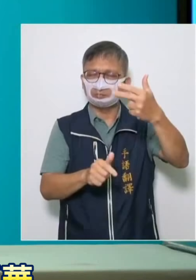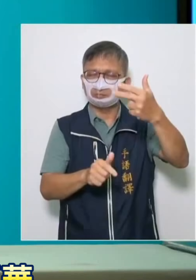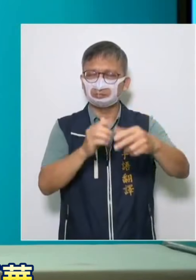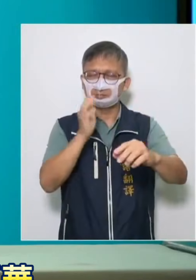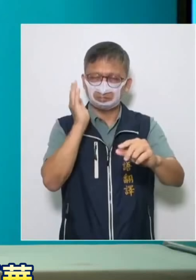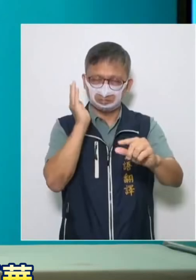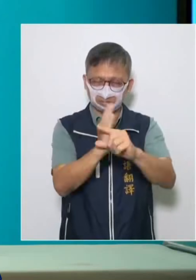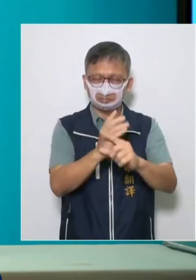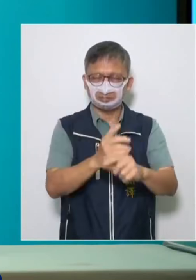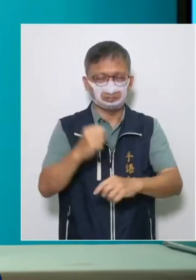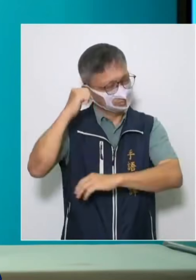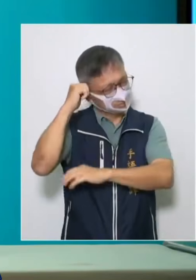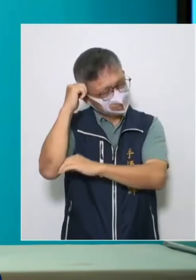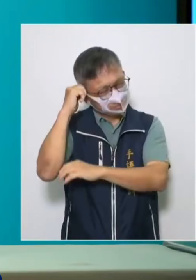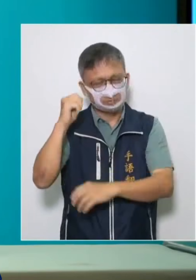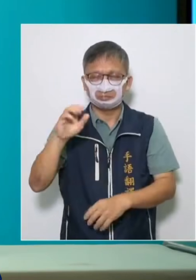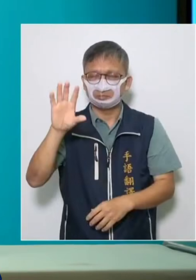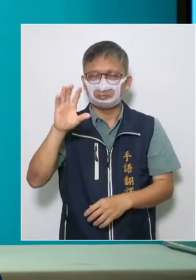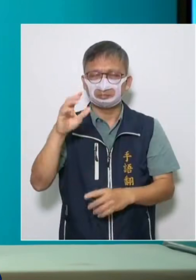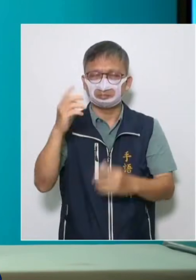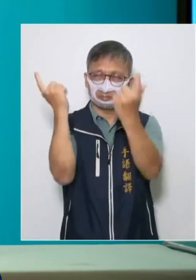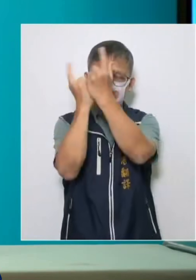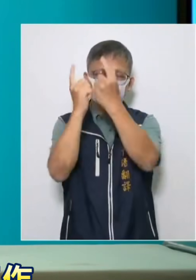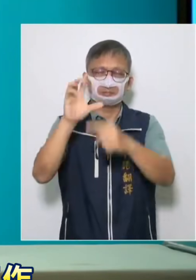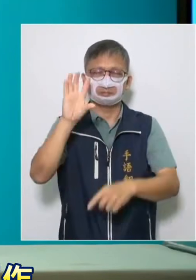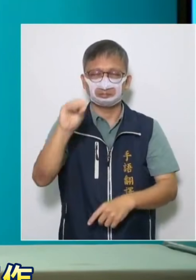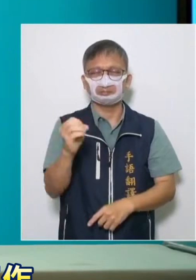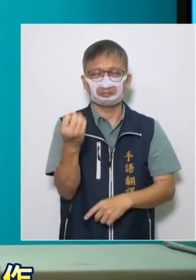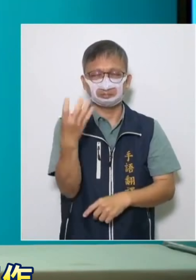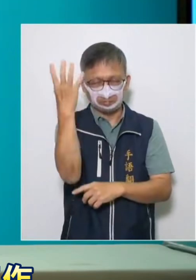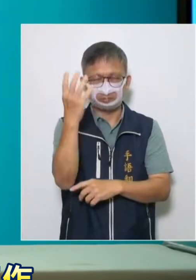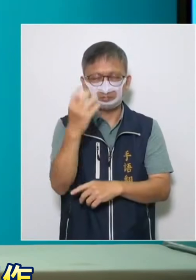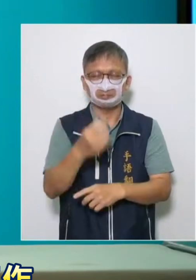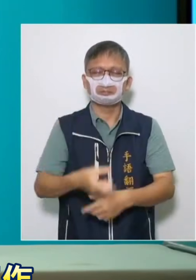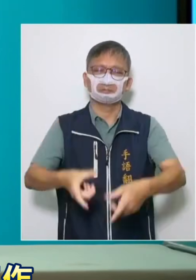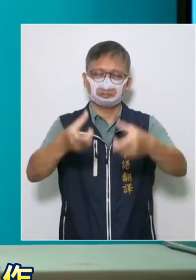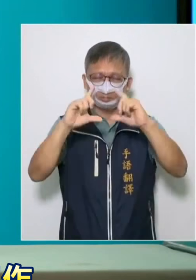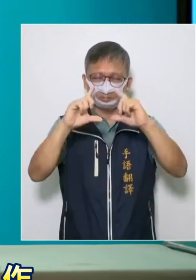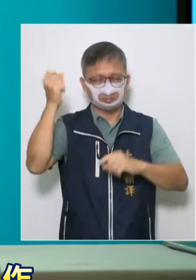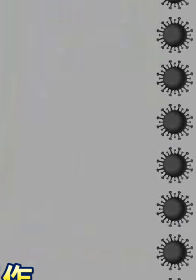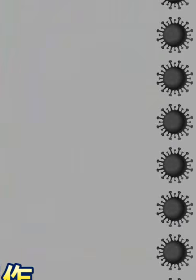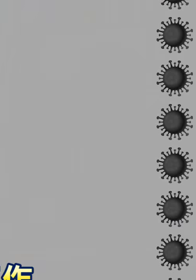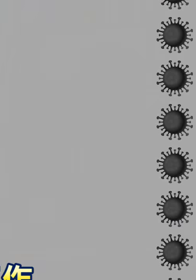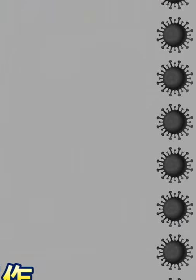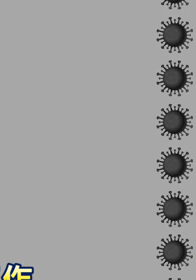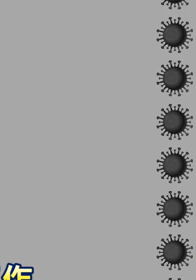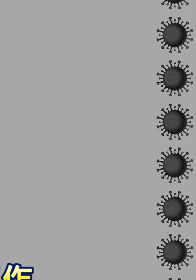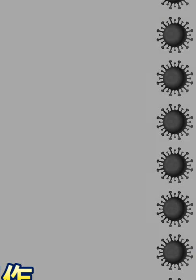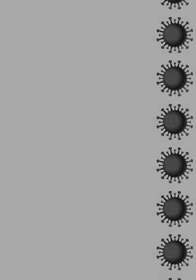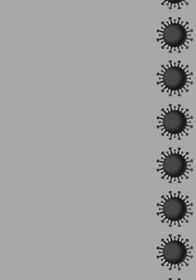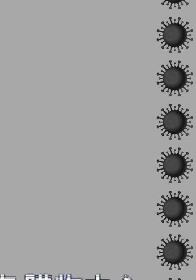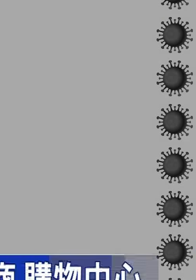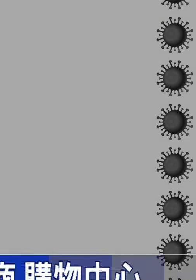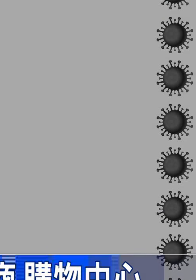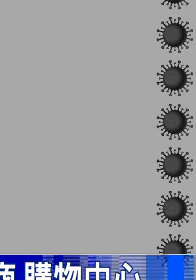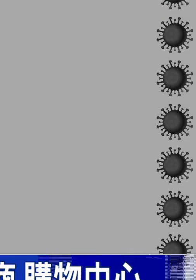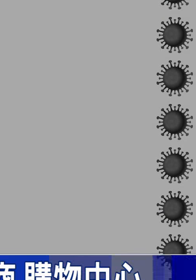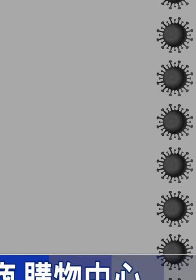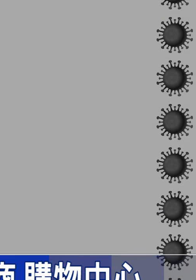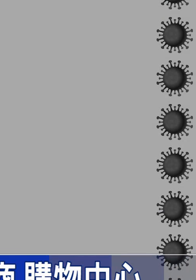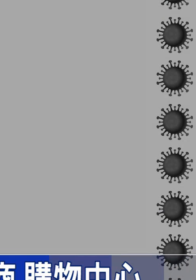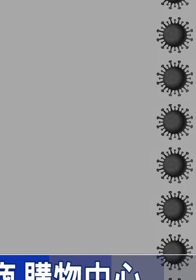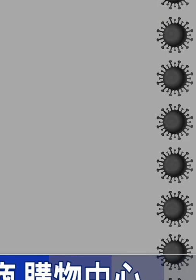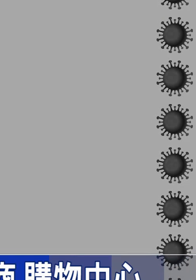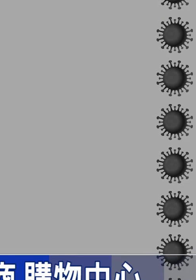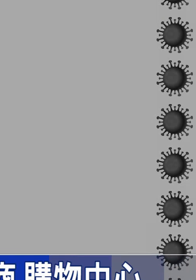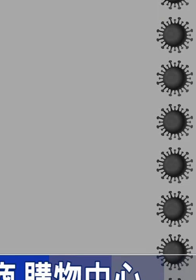华，那后来回台中以后再到嘉义那水上来做工作。 他在7月21号曾到过机车行